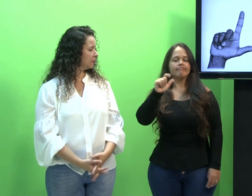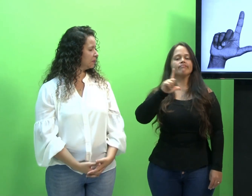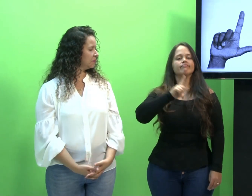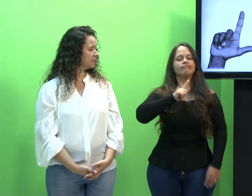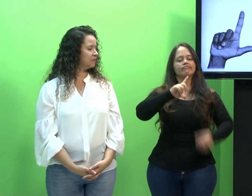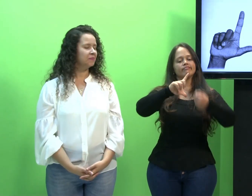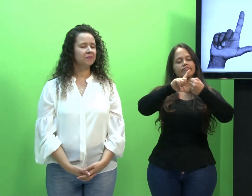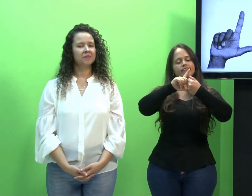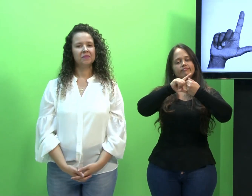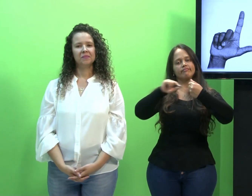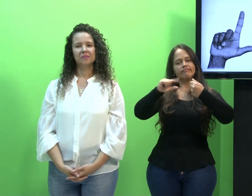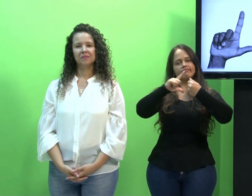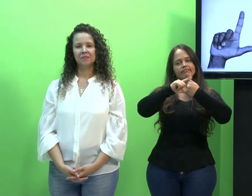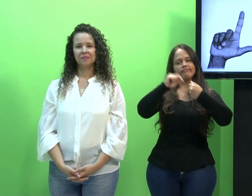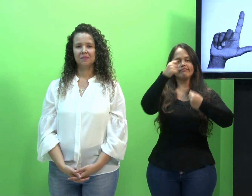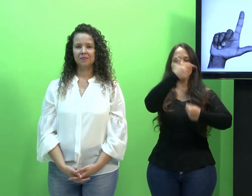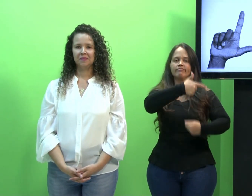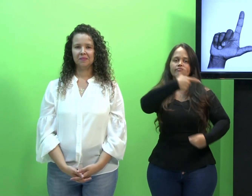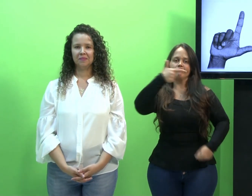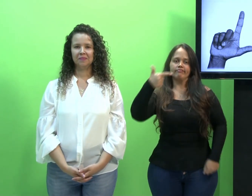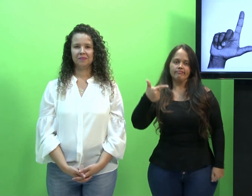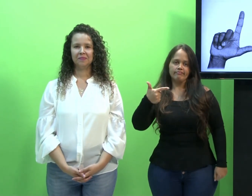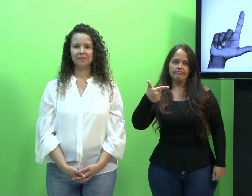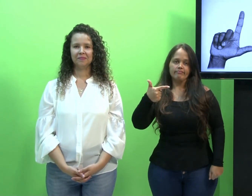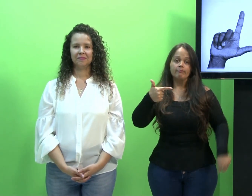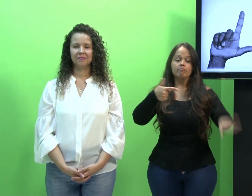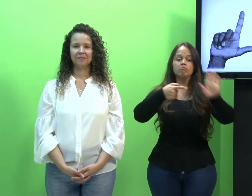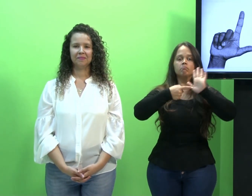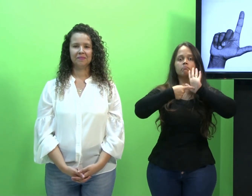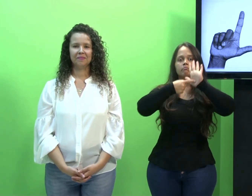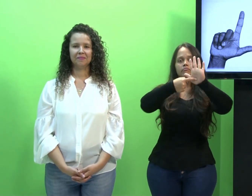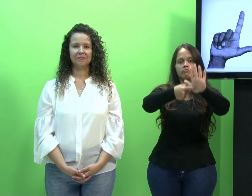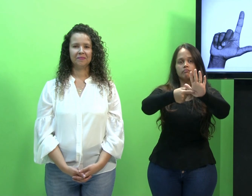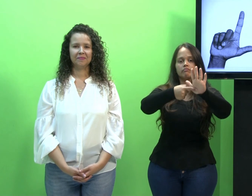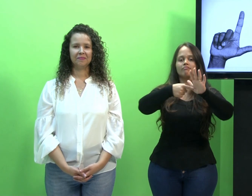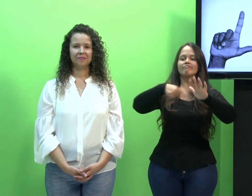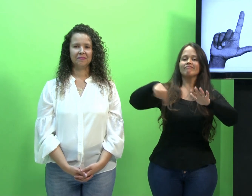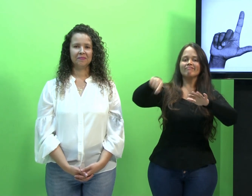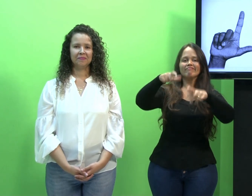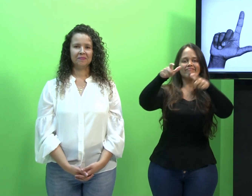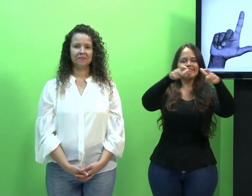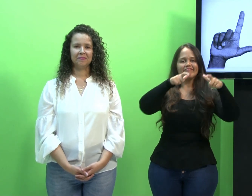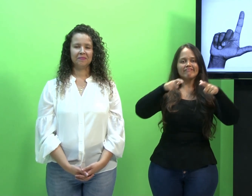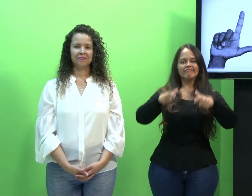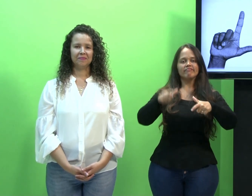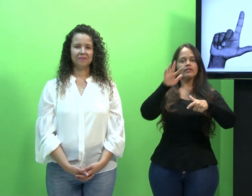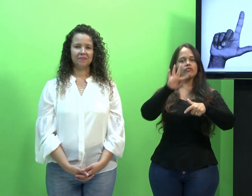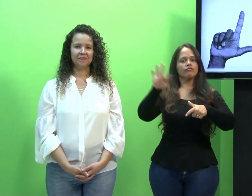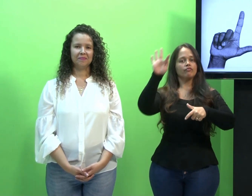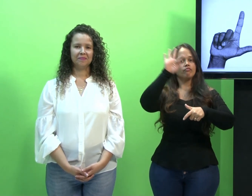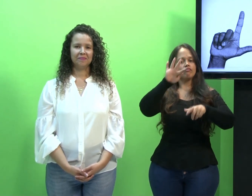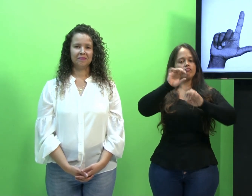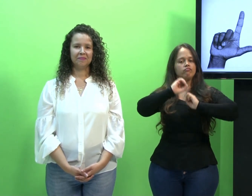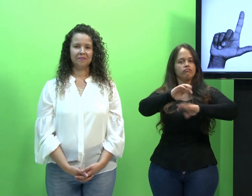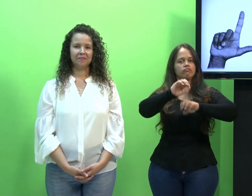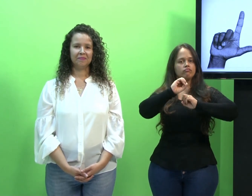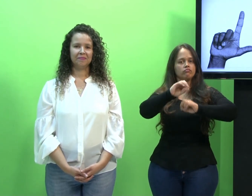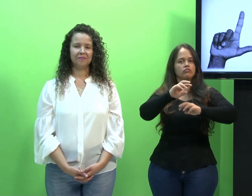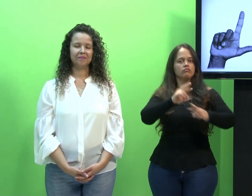o artigo 22º, que mostra que as instituições federais de ensino